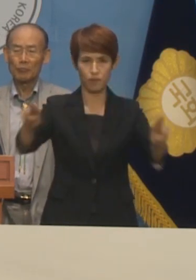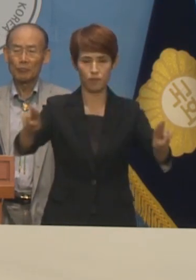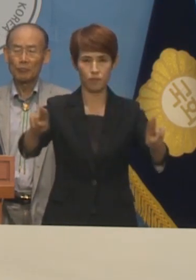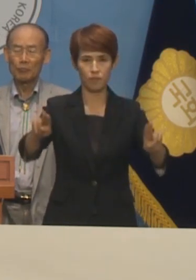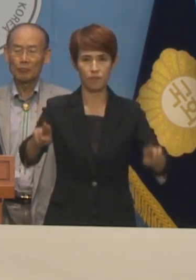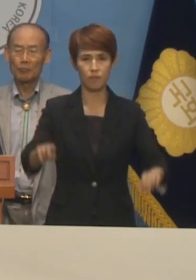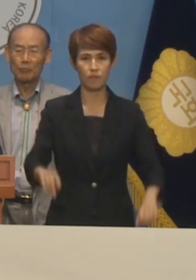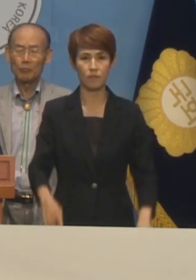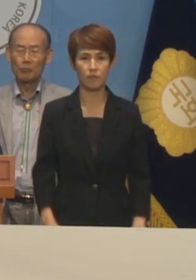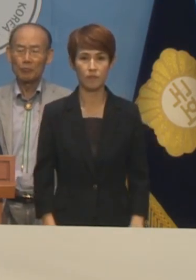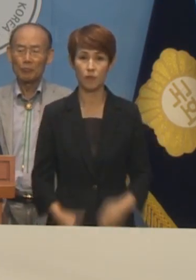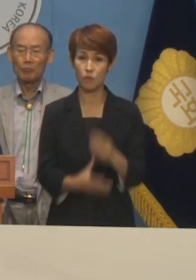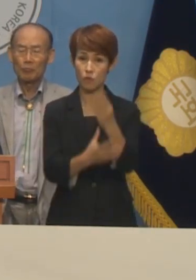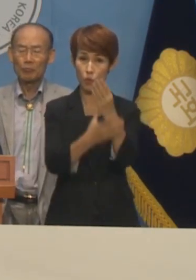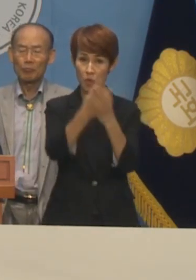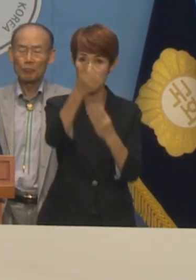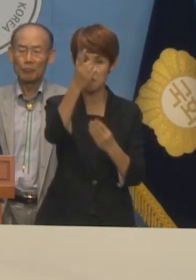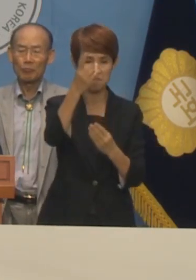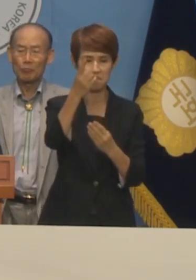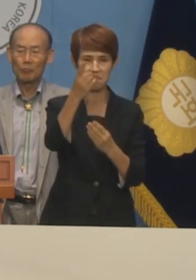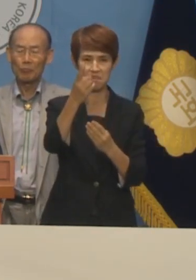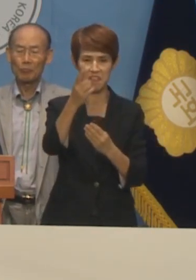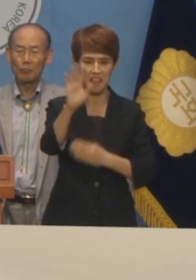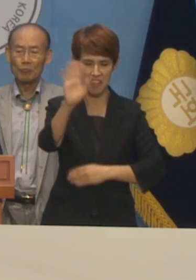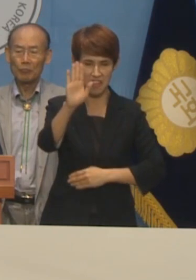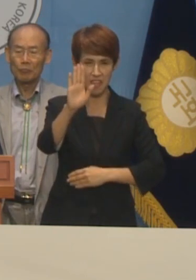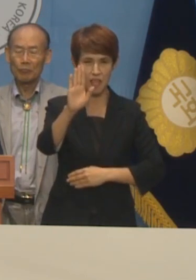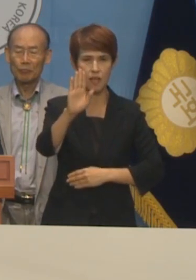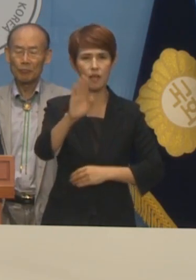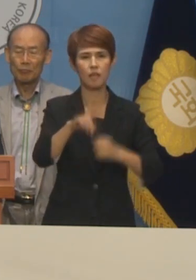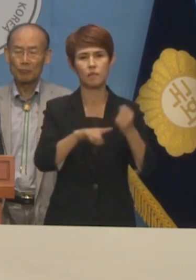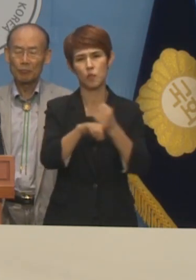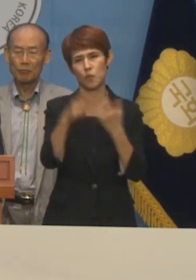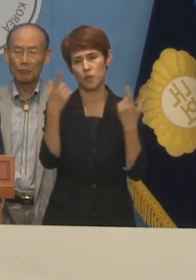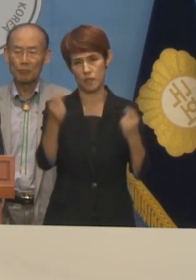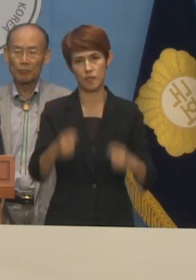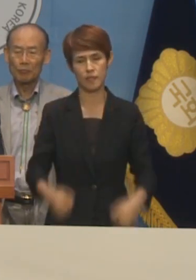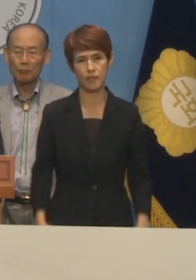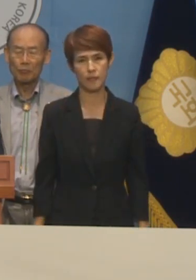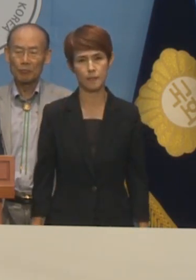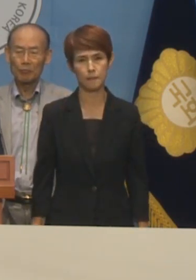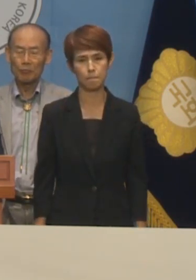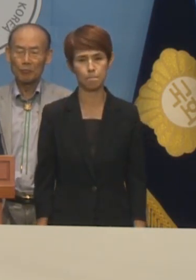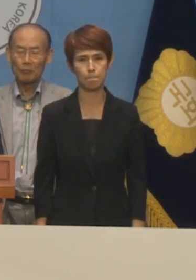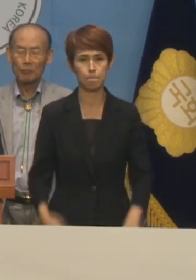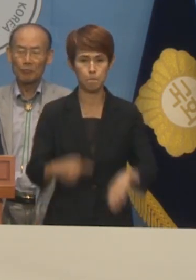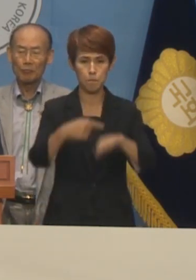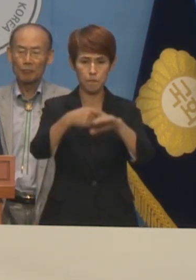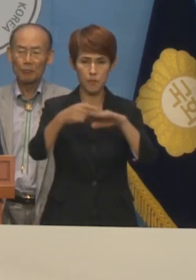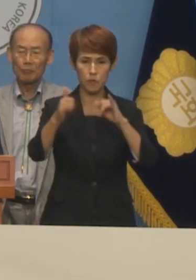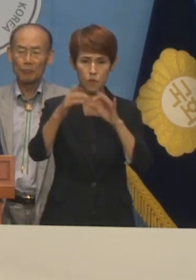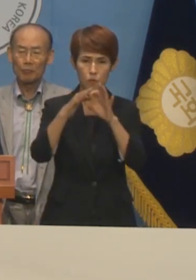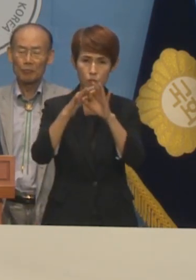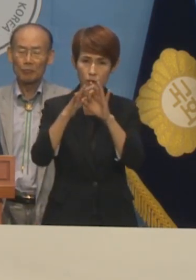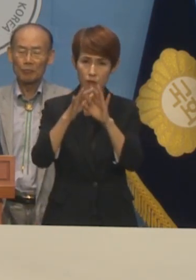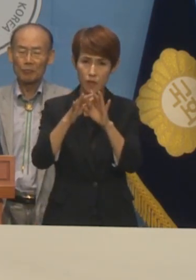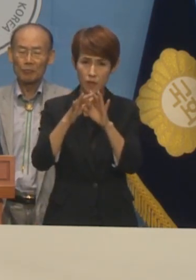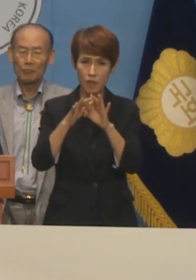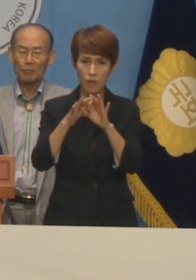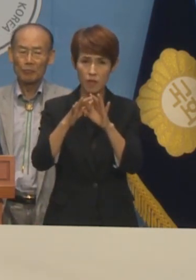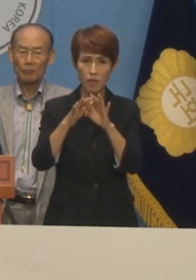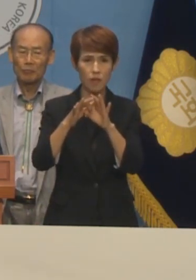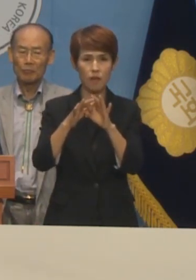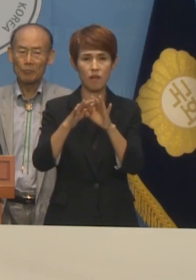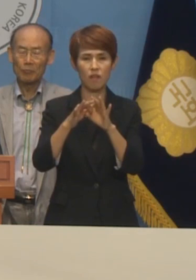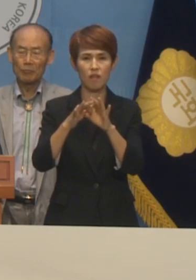지향 자체를 버린 것이라고 할 수 없다. 민족 관계가 일시적으로